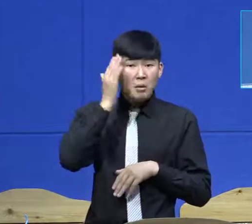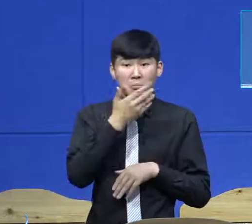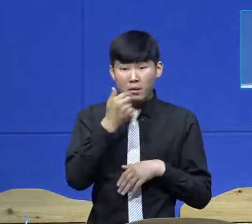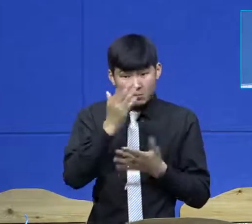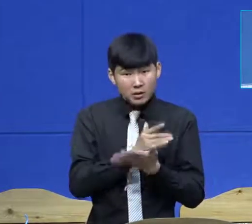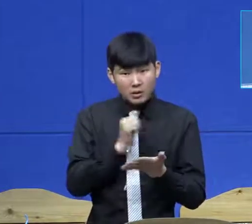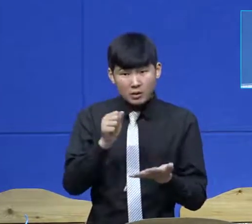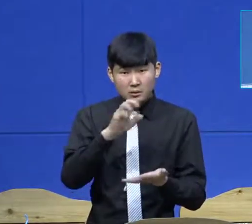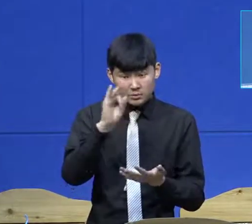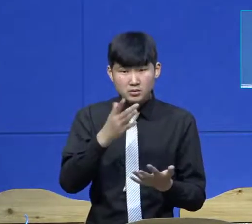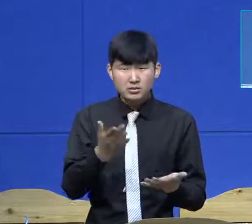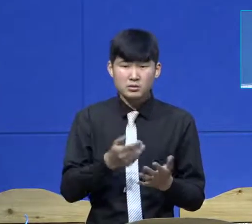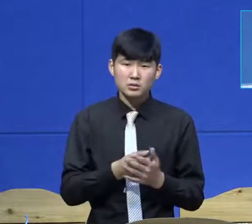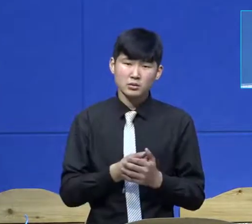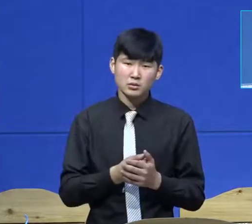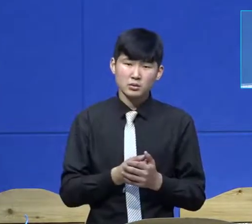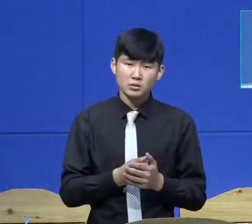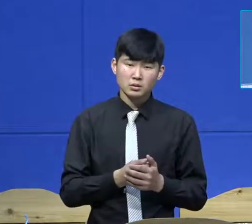одоо.